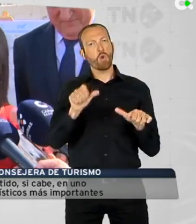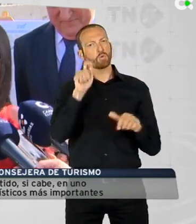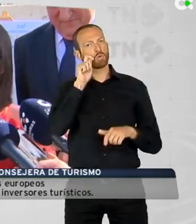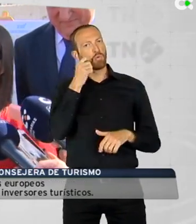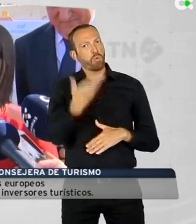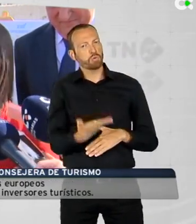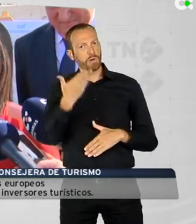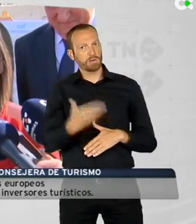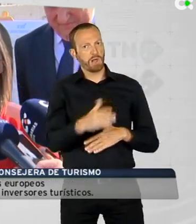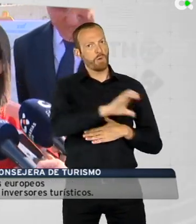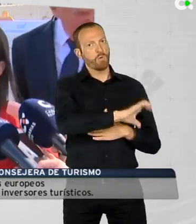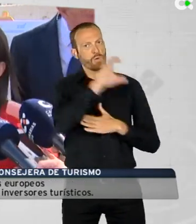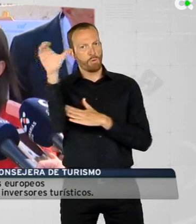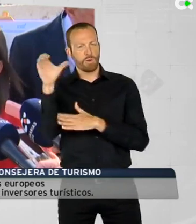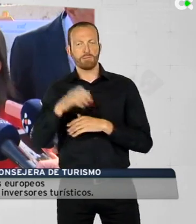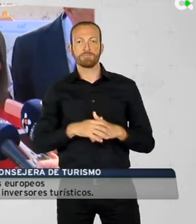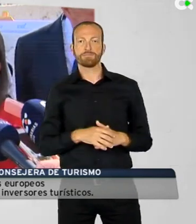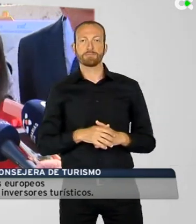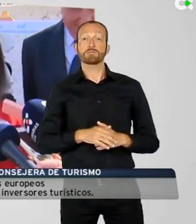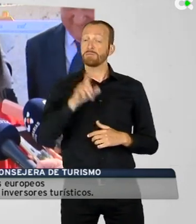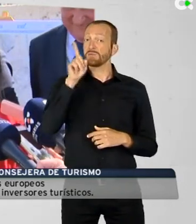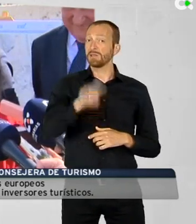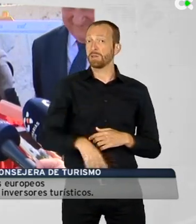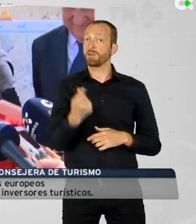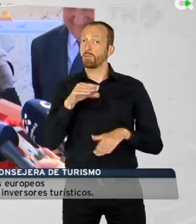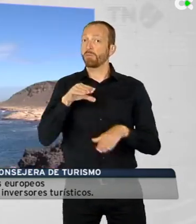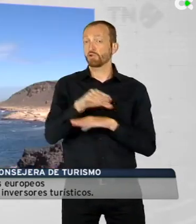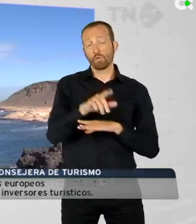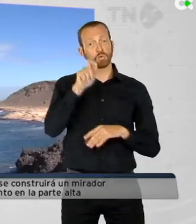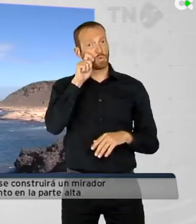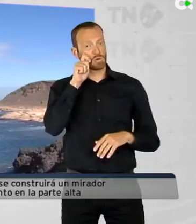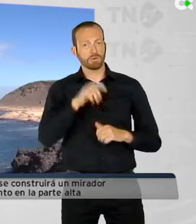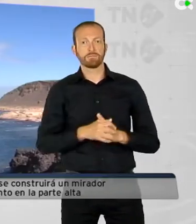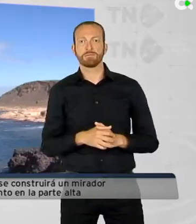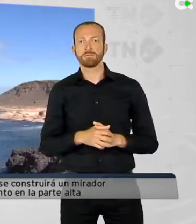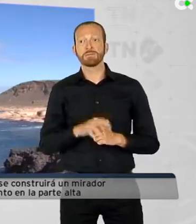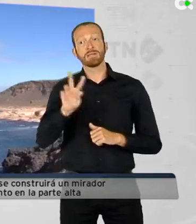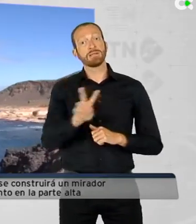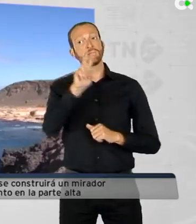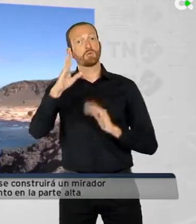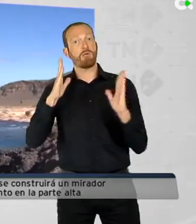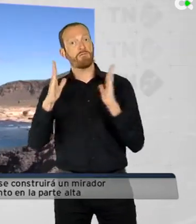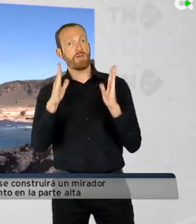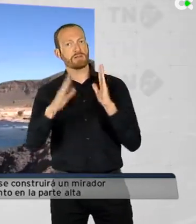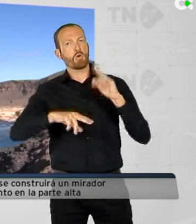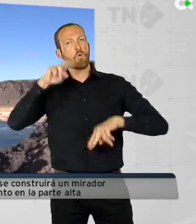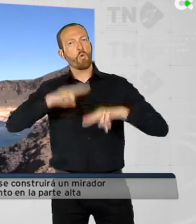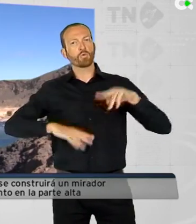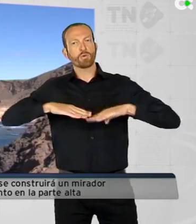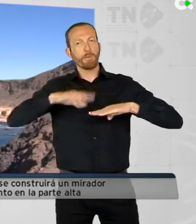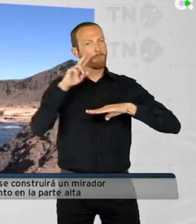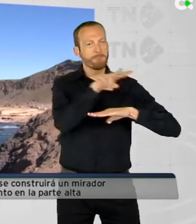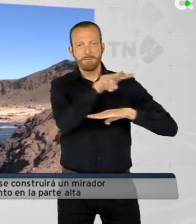más importantes para los europeos y también para los inversores turísticos. En una segunda fase se construirá un mirador y